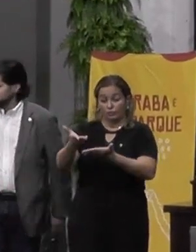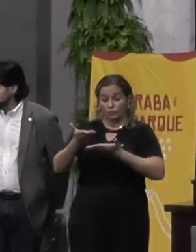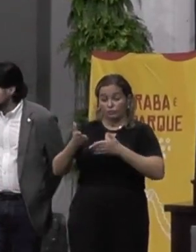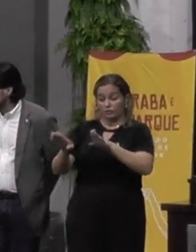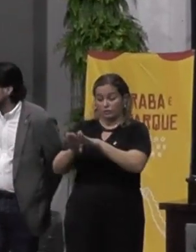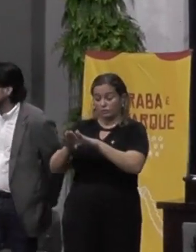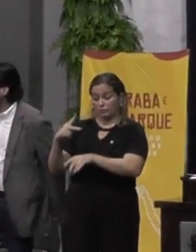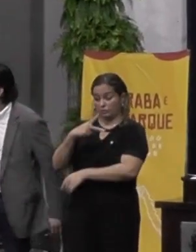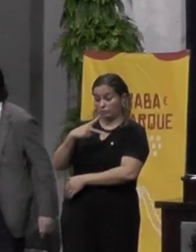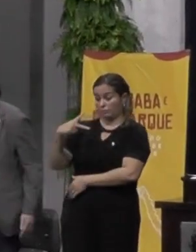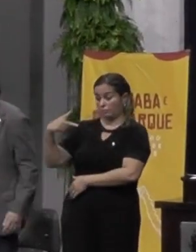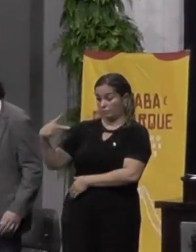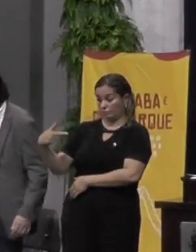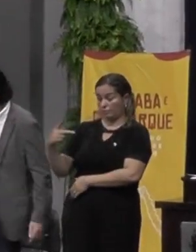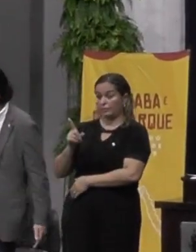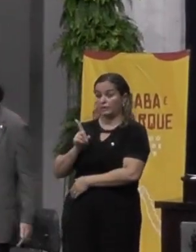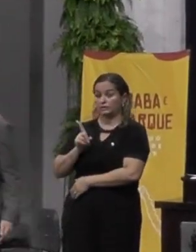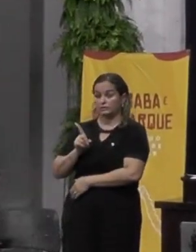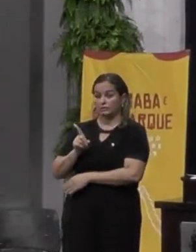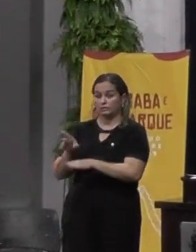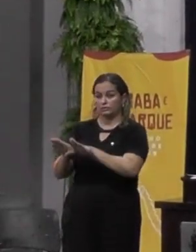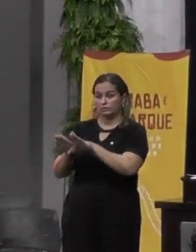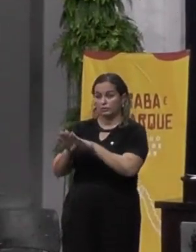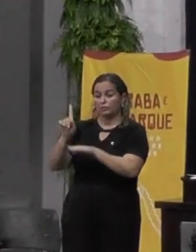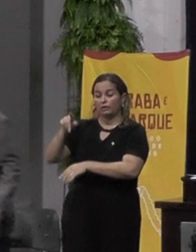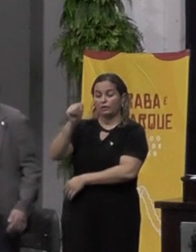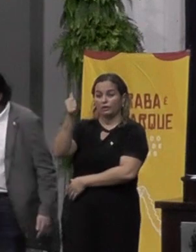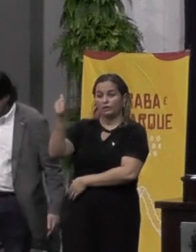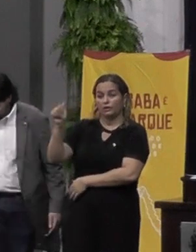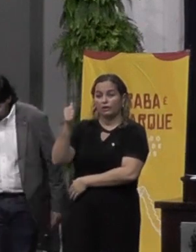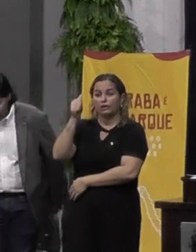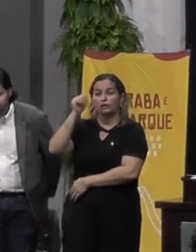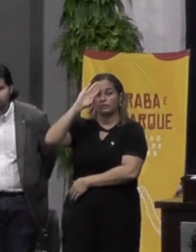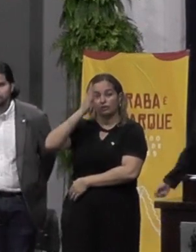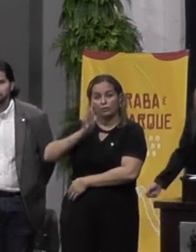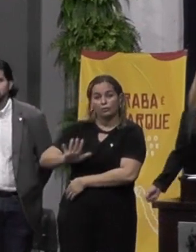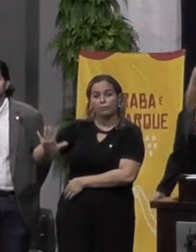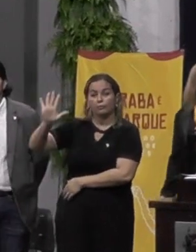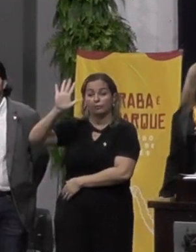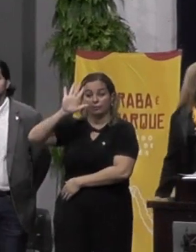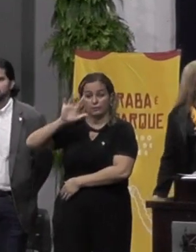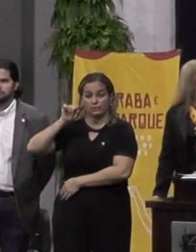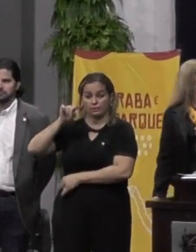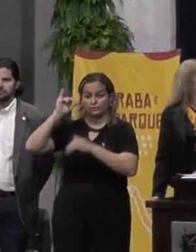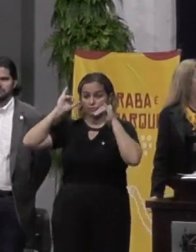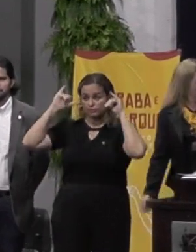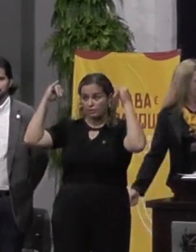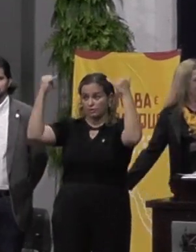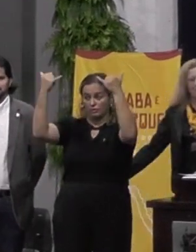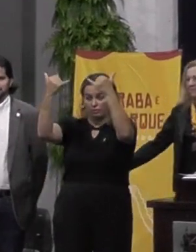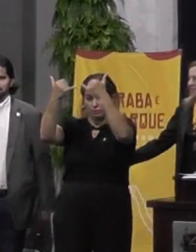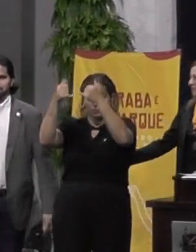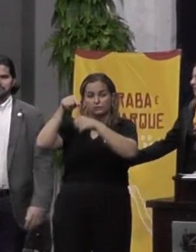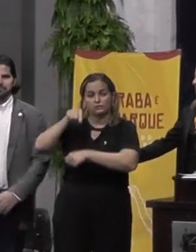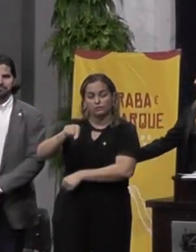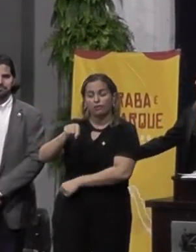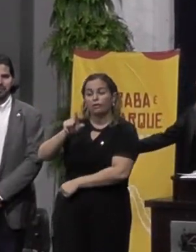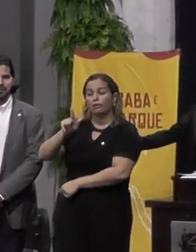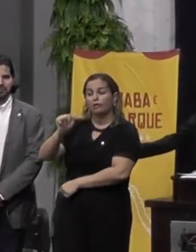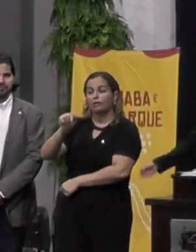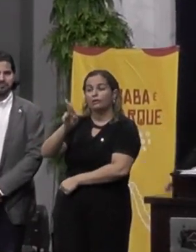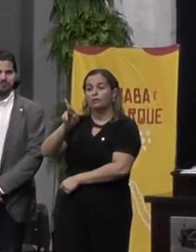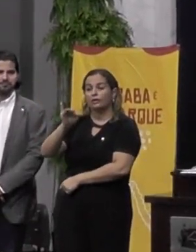Convidamos o presidente da signatária, Associação Brasileira dos Criadores de Zé Boa, ABCZ, senhor